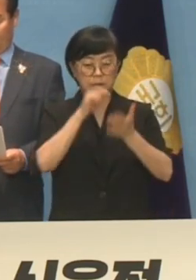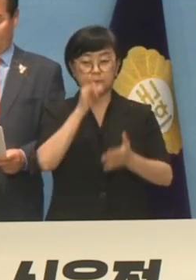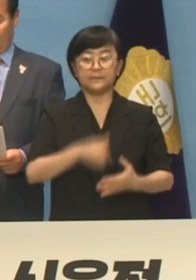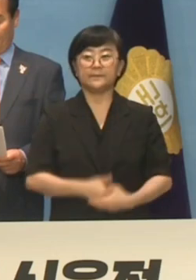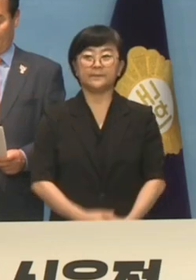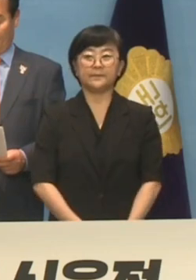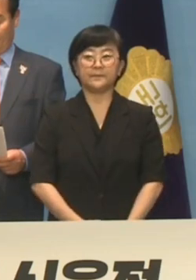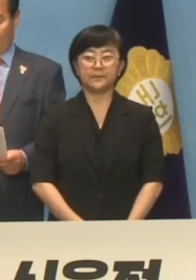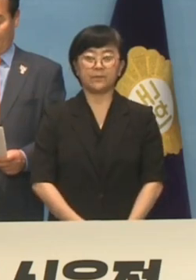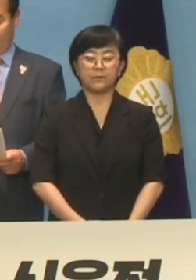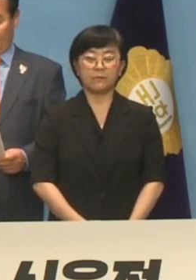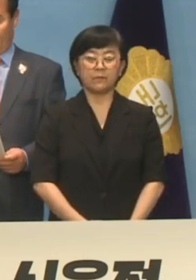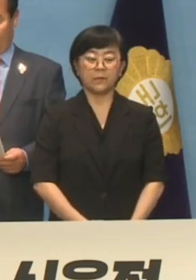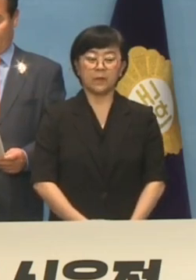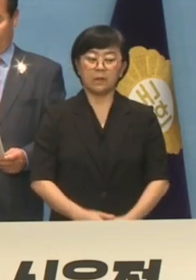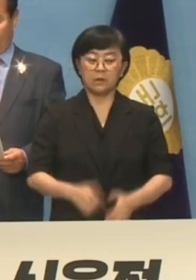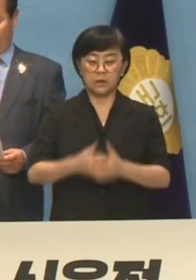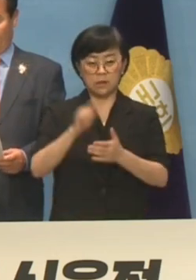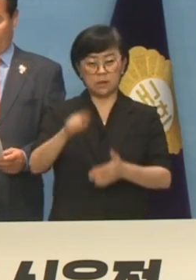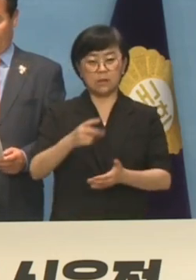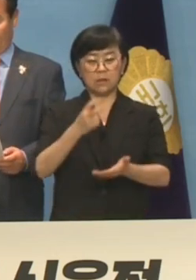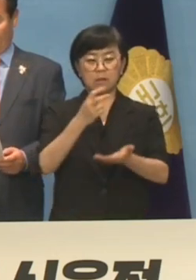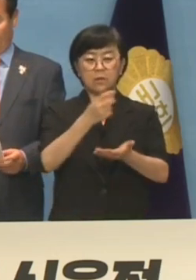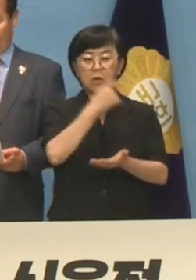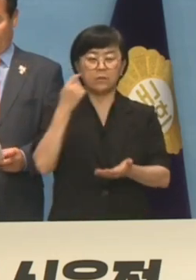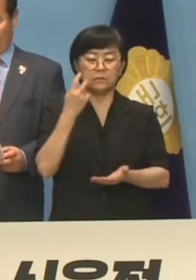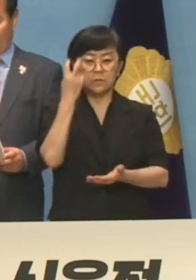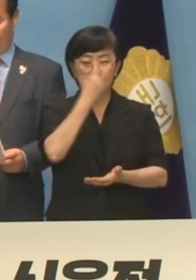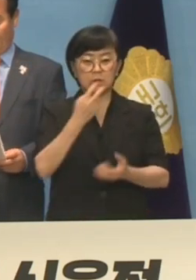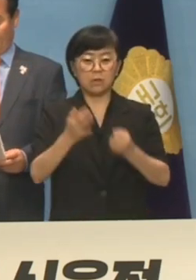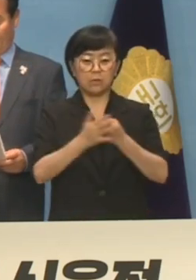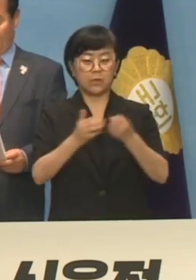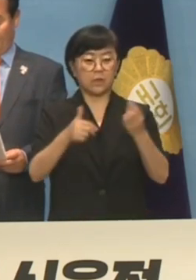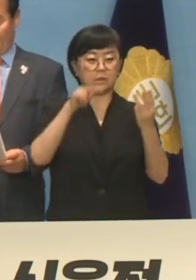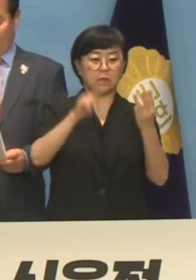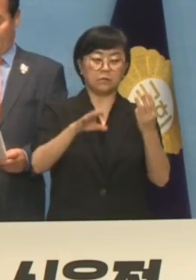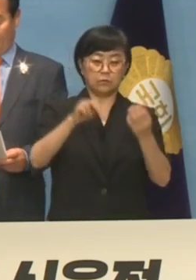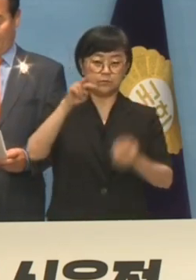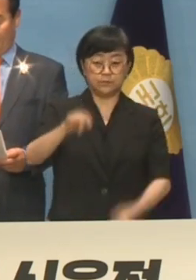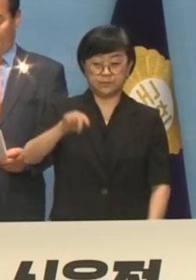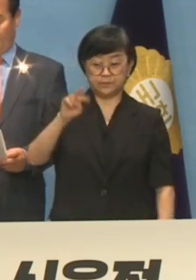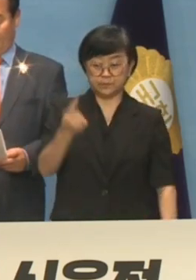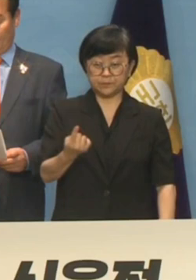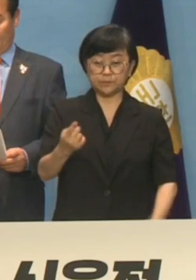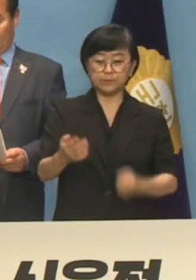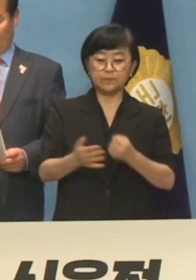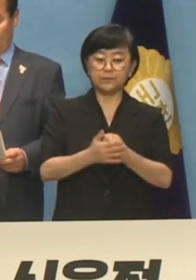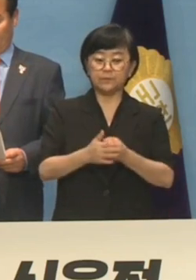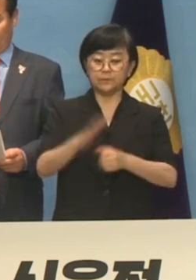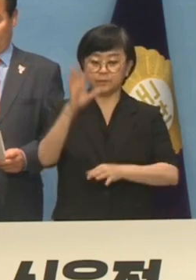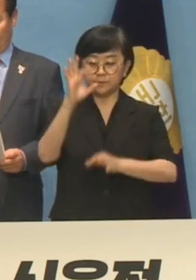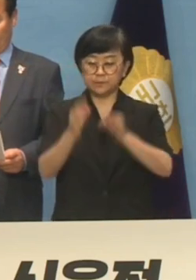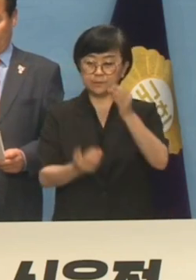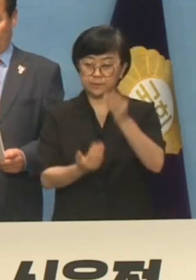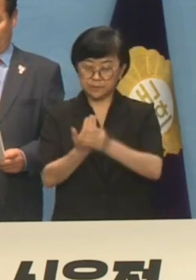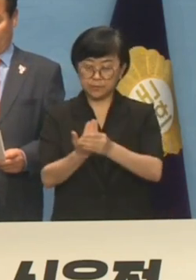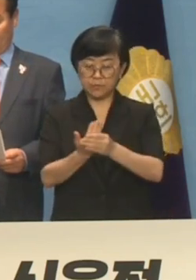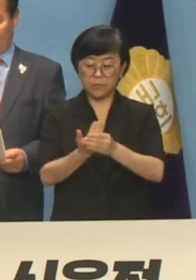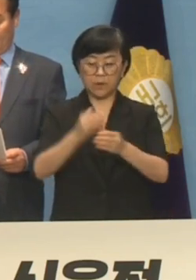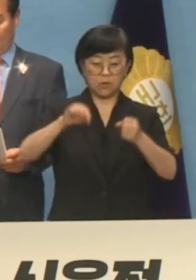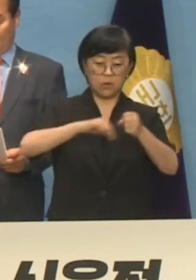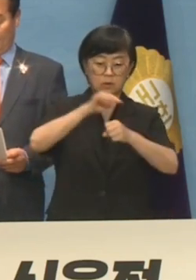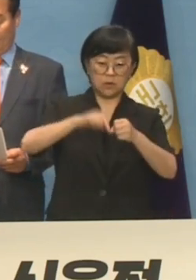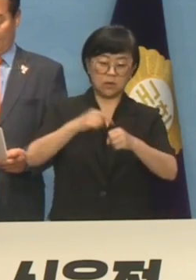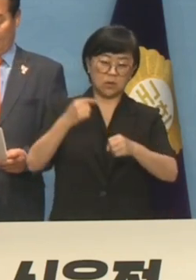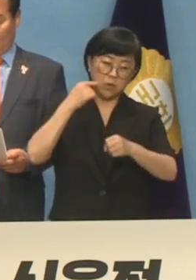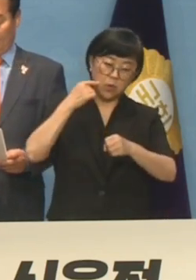들려오고 있습니다. 생체 측정 여부가 검증되지 않은 삼중수소를 비롯해 사고 원전에서 배출되는